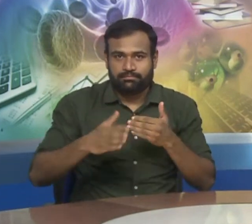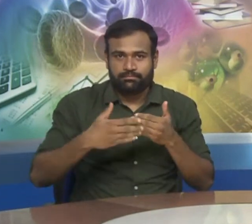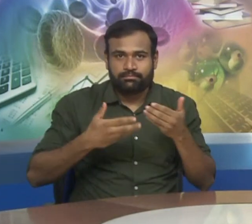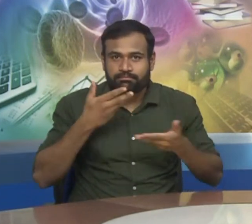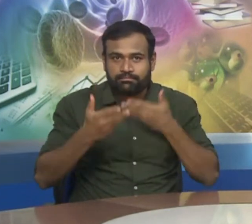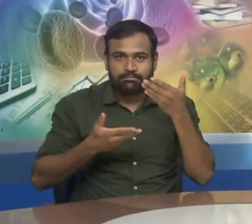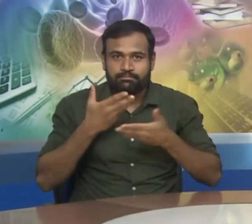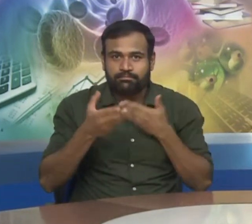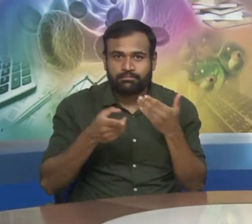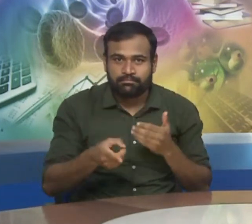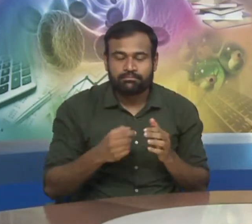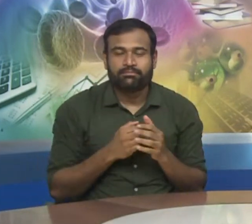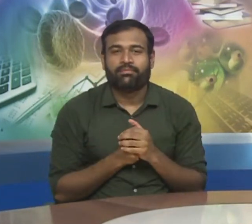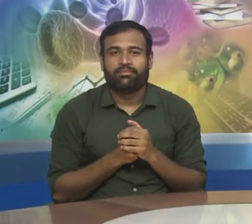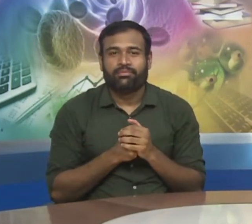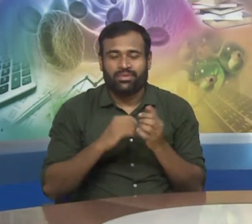Let us continue after the break.